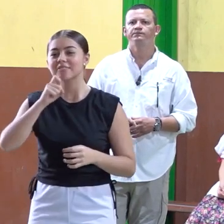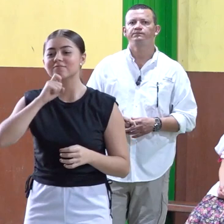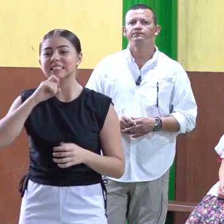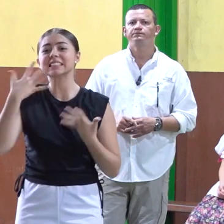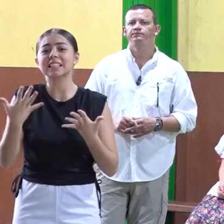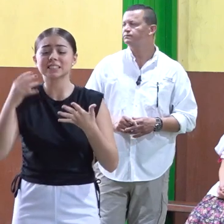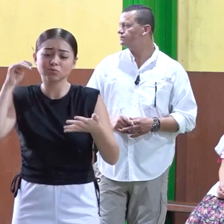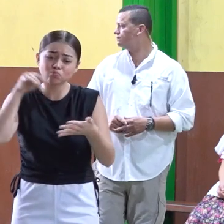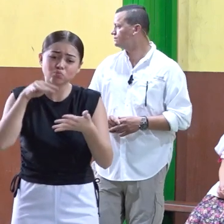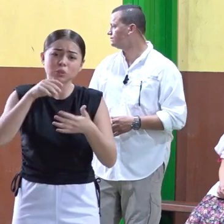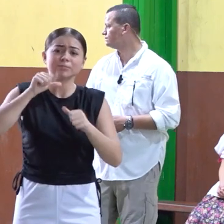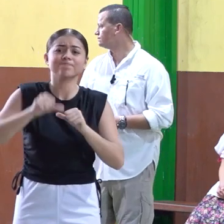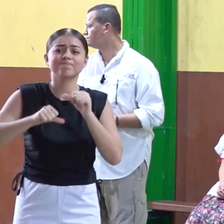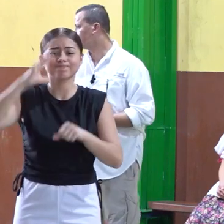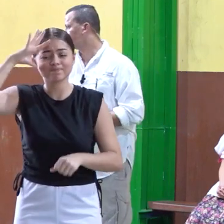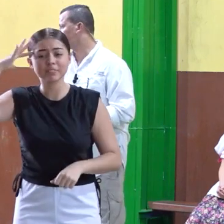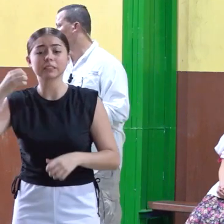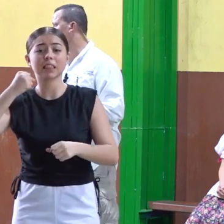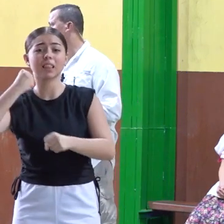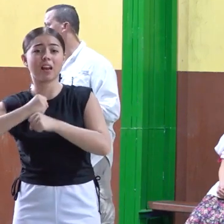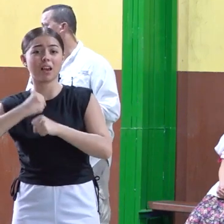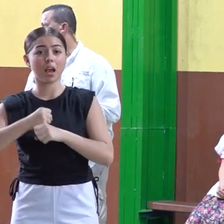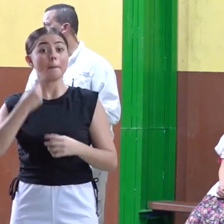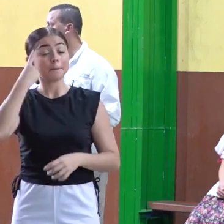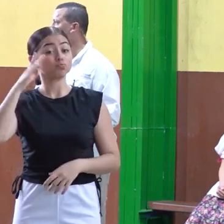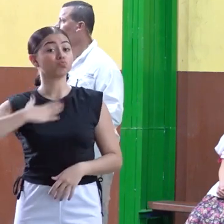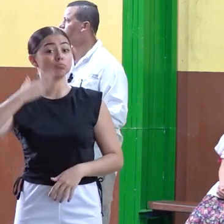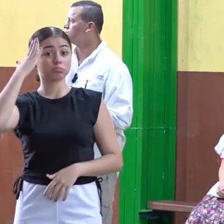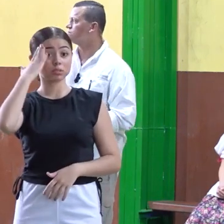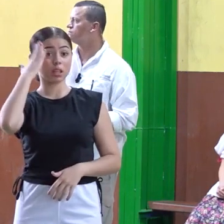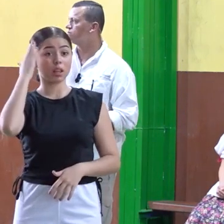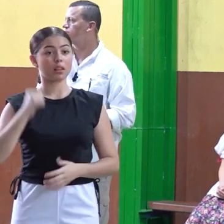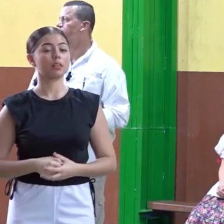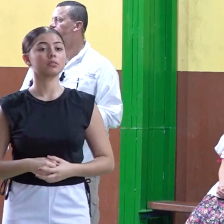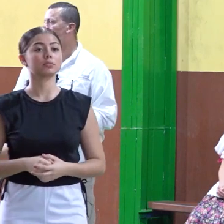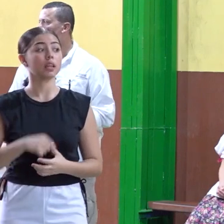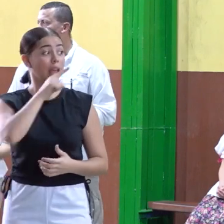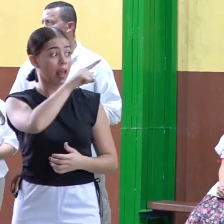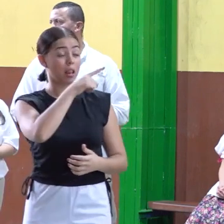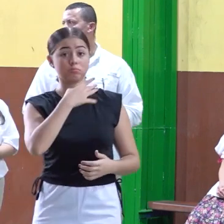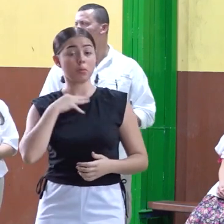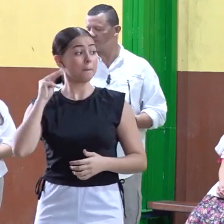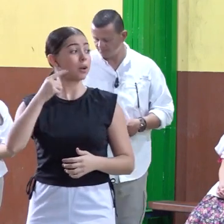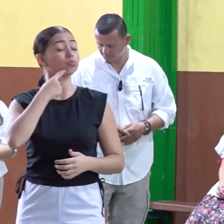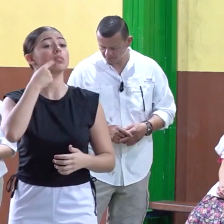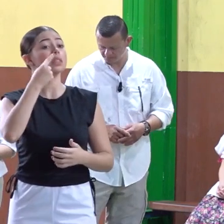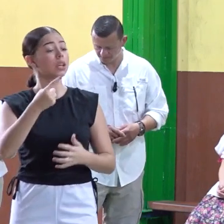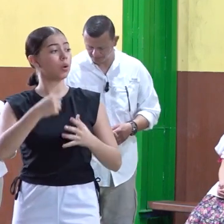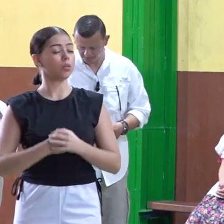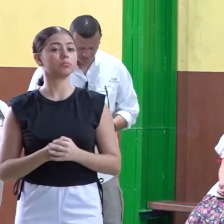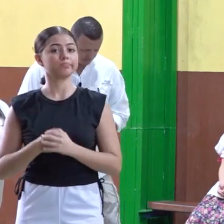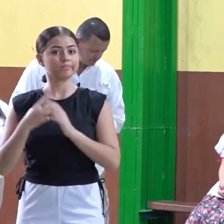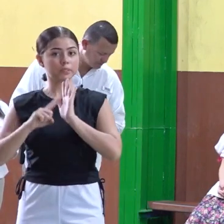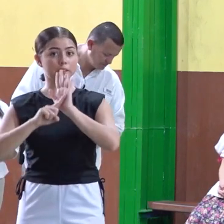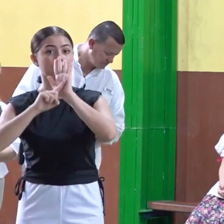estudiar, a trabajar. Pero yo sé que como Marco nos acaba de demostrar,